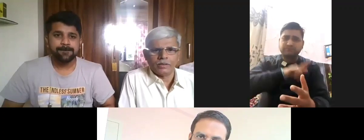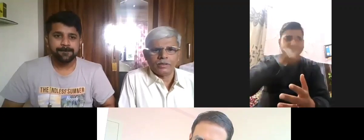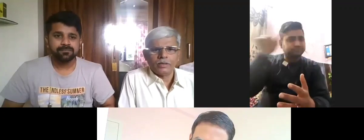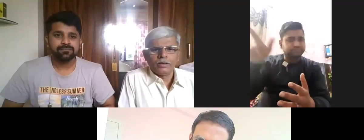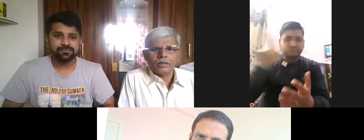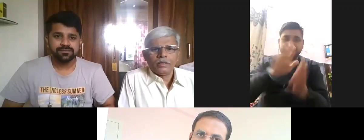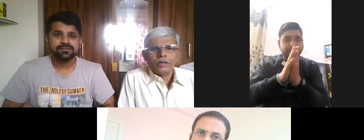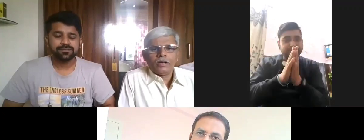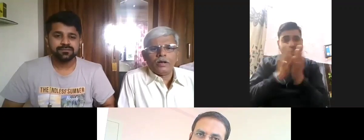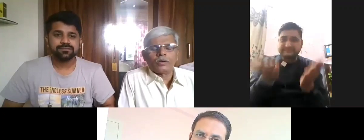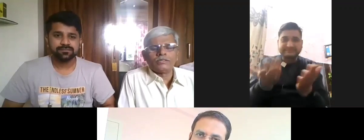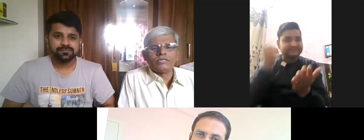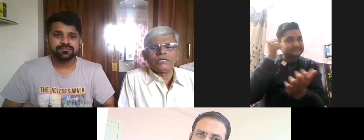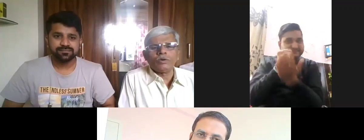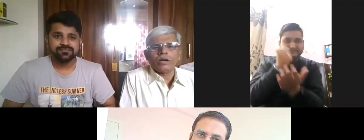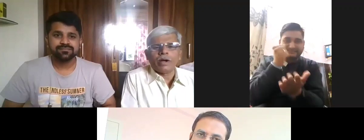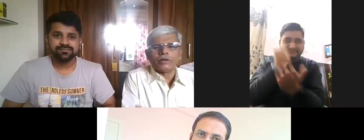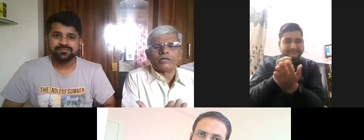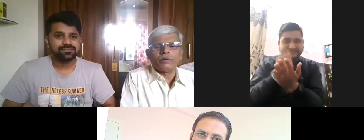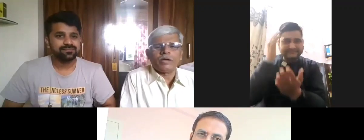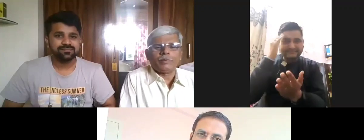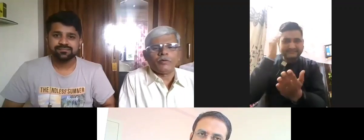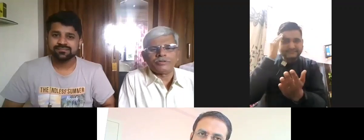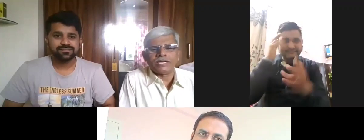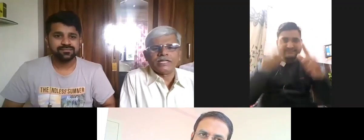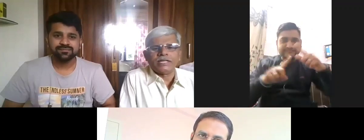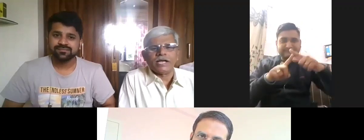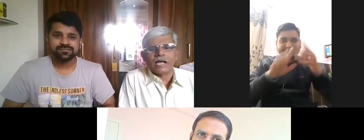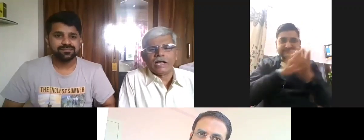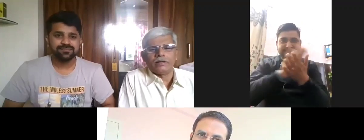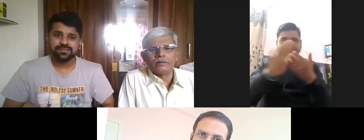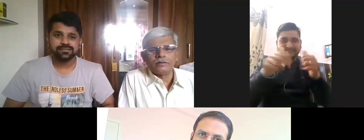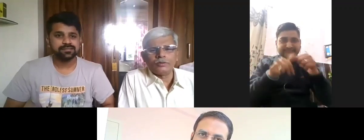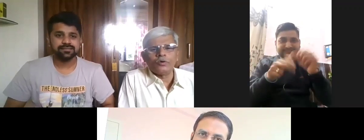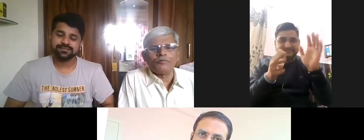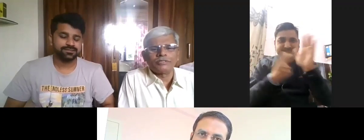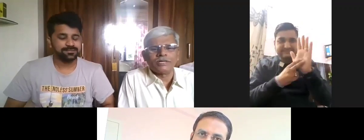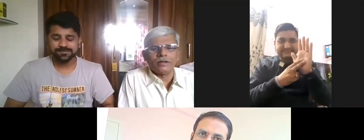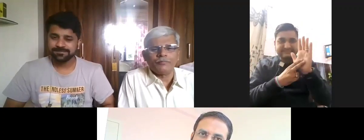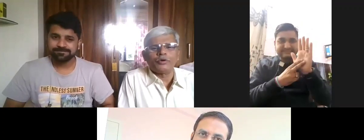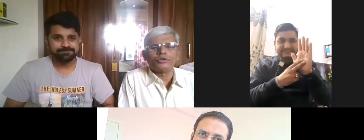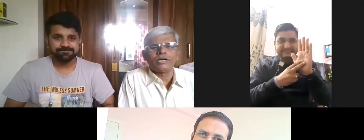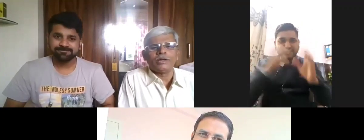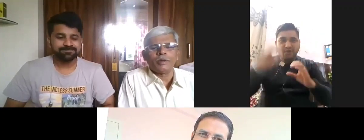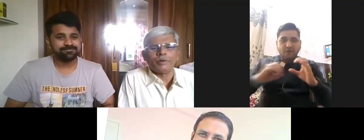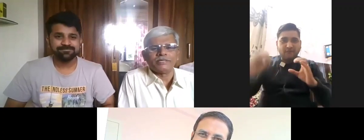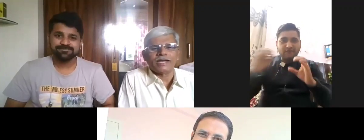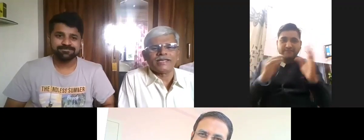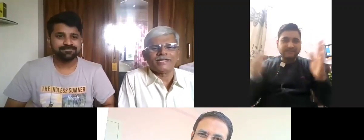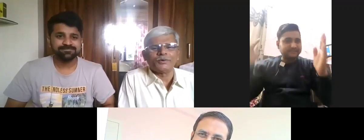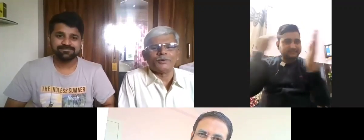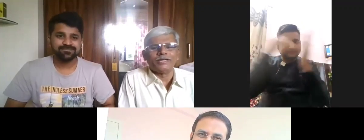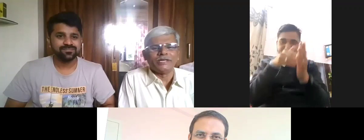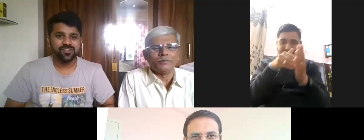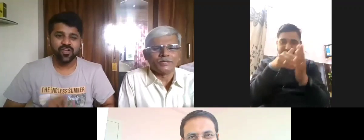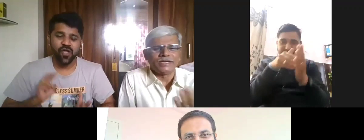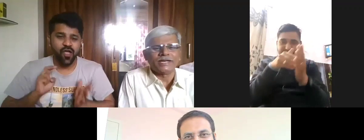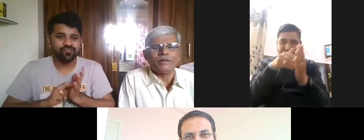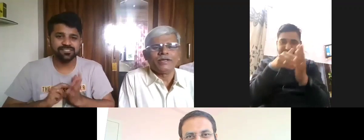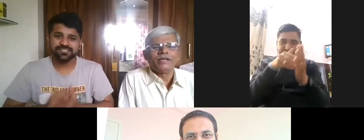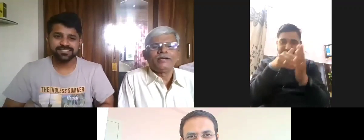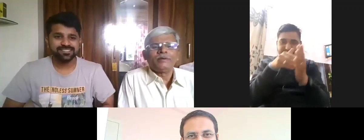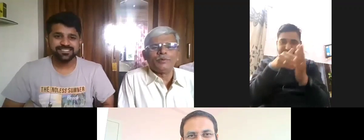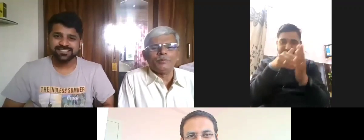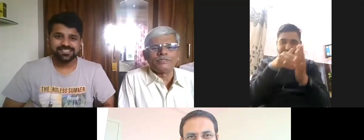में जी, और जैसे उनका बायोडाटा वहीं पे ऑफिसर ने देखा तो ऑफिसर अनफॉर्चुनेटली मेरे पहचान के थे, तो उन्होंने